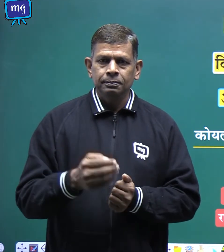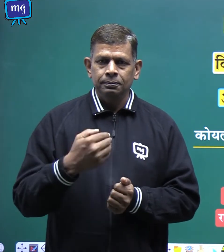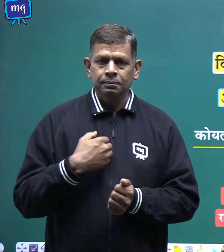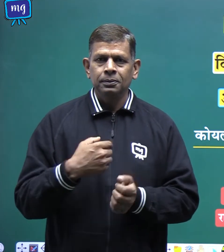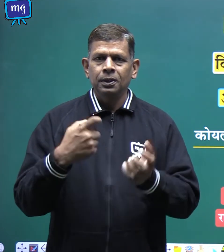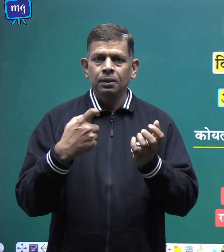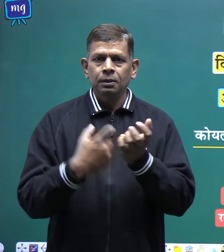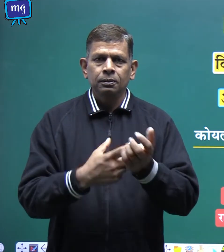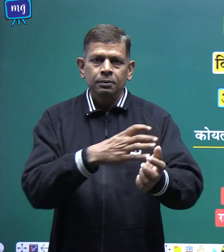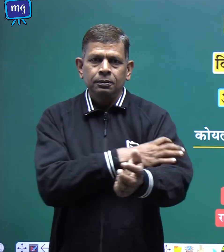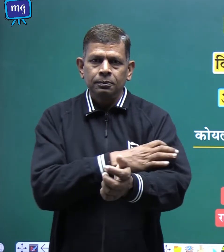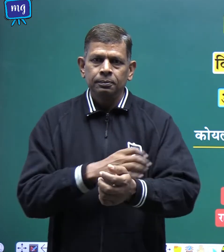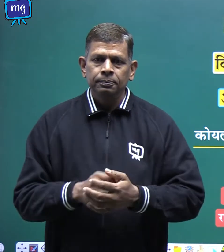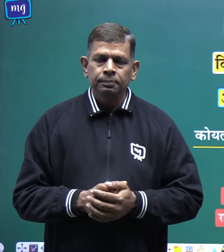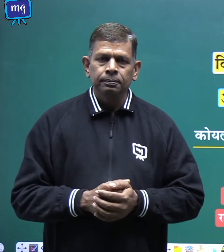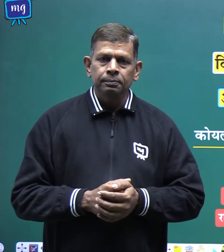रामस्वरूप कुमार।